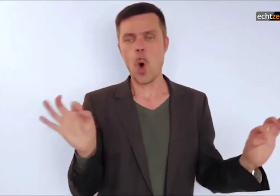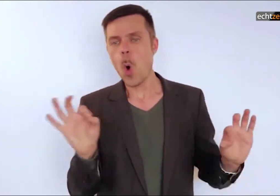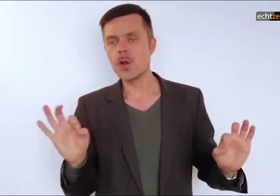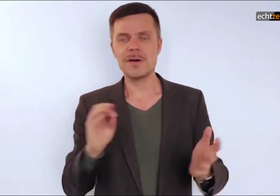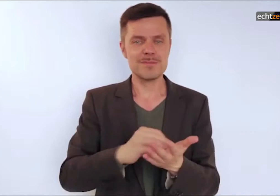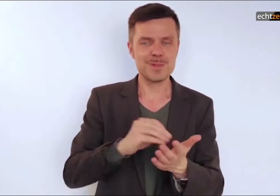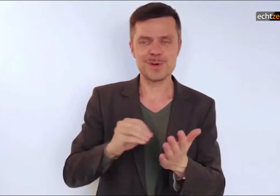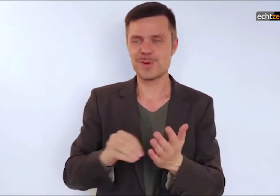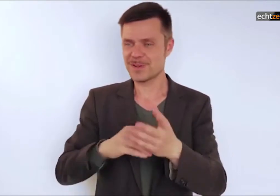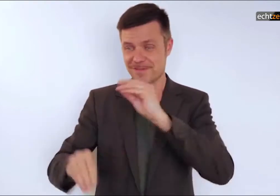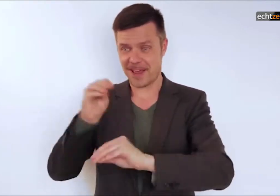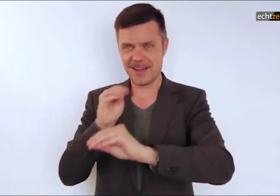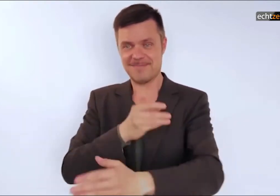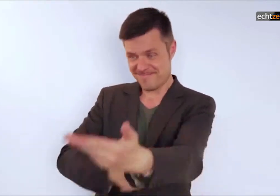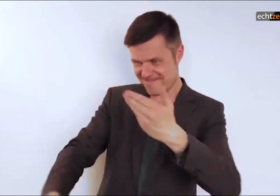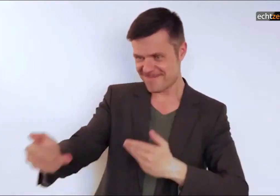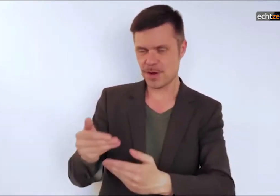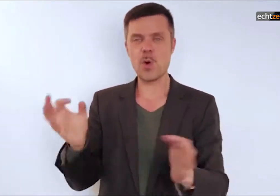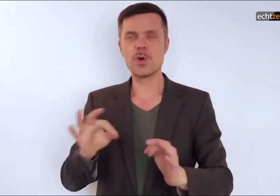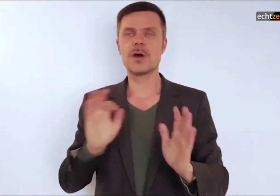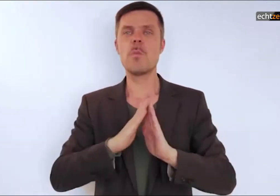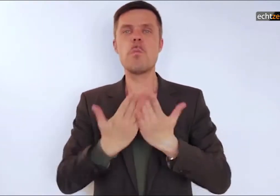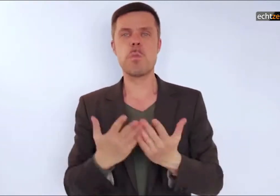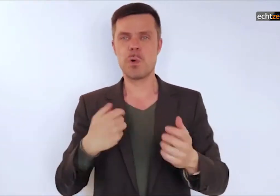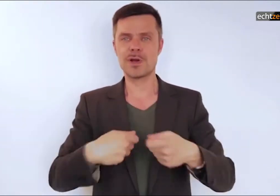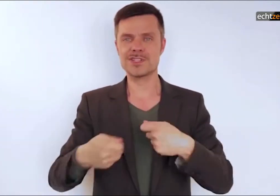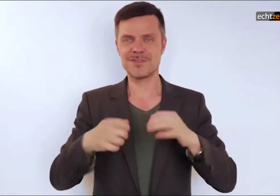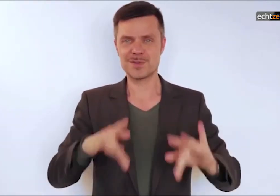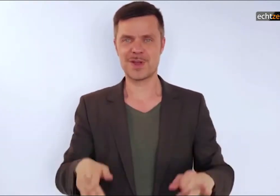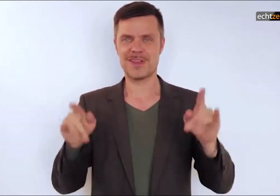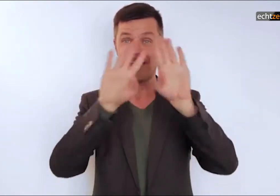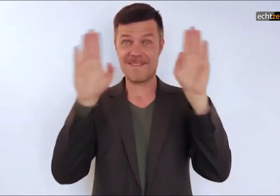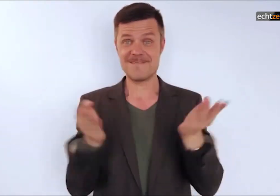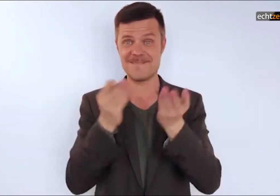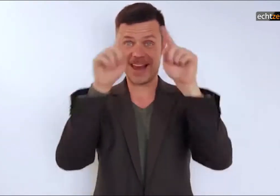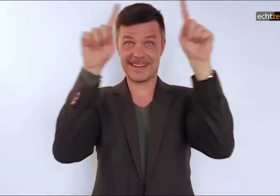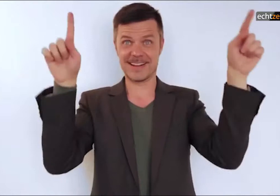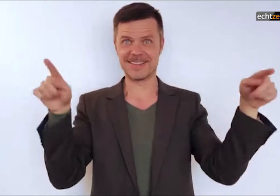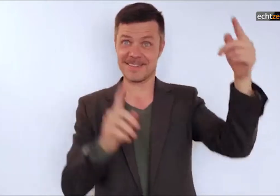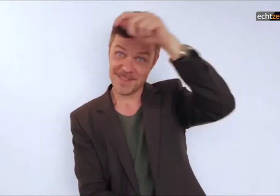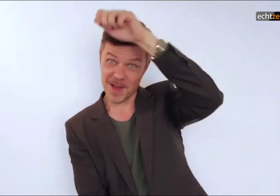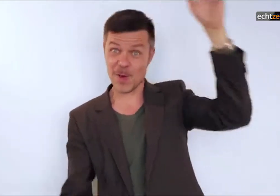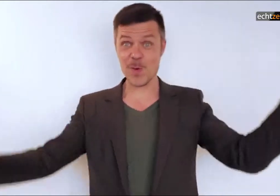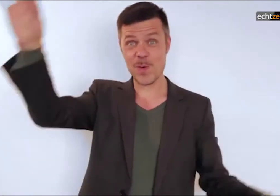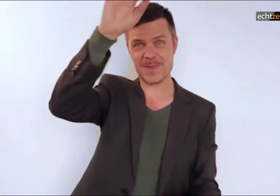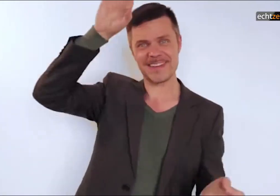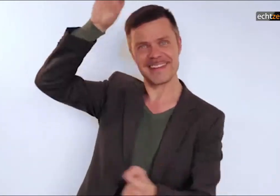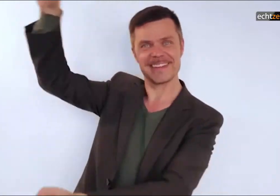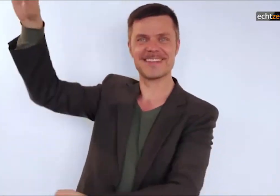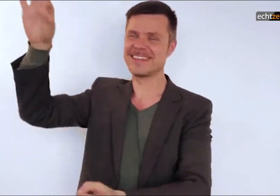oder eine Buchhandlung eine Weltkarte auf den Kopf gestellt aufhängt. Immer geht es darum, etwas in einem positiven